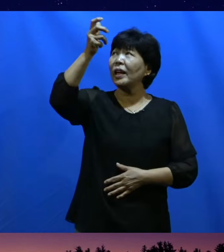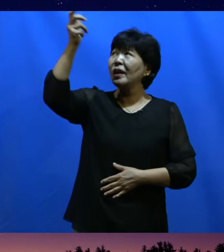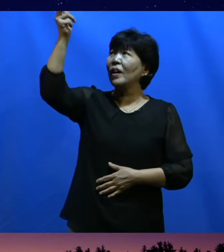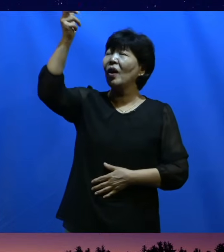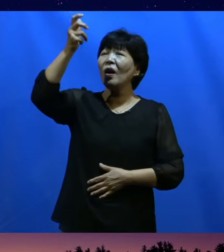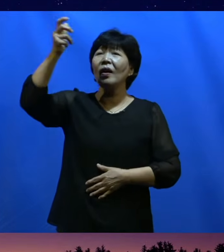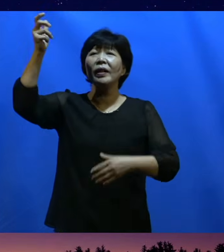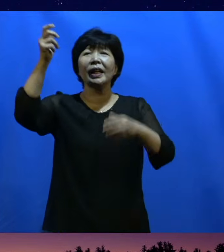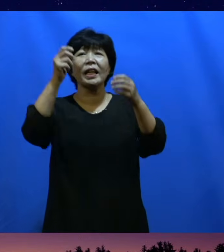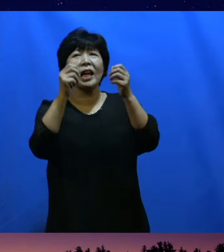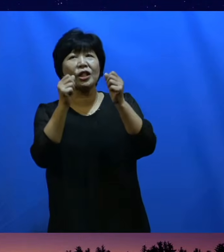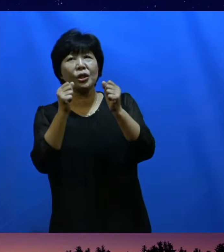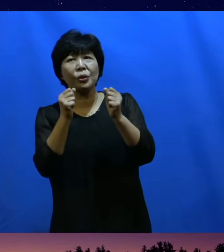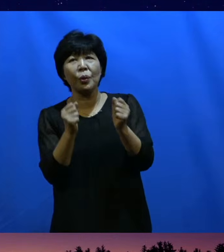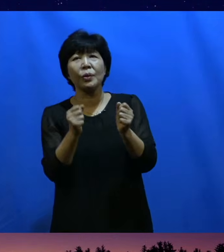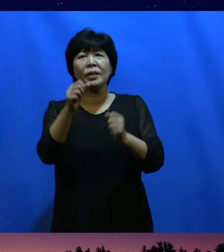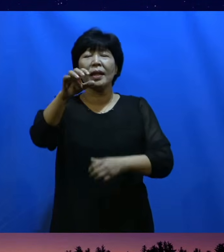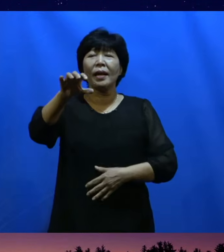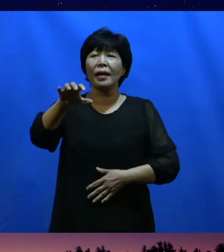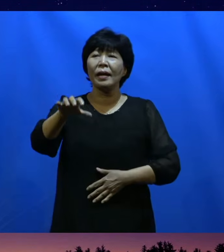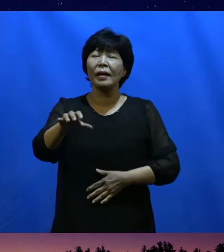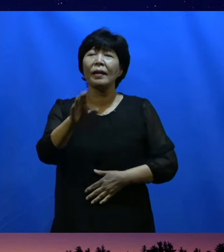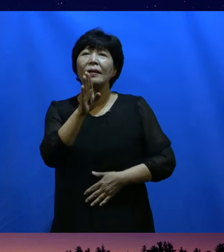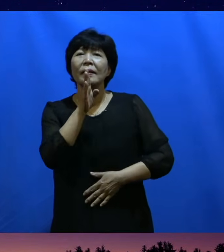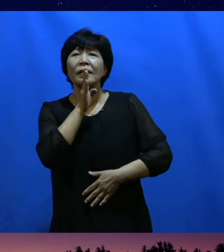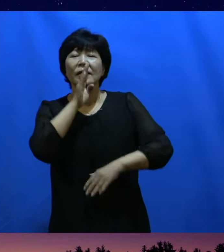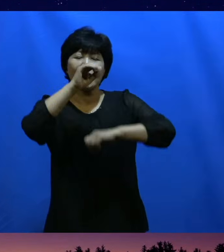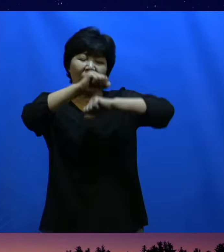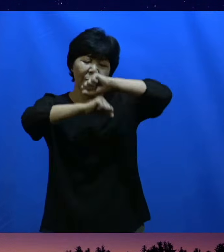주의 영이 계신 곳에